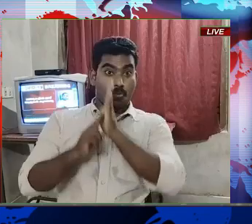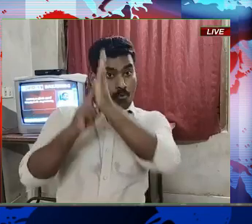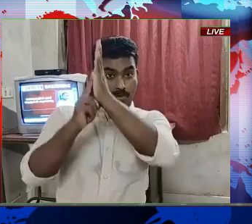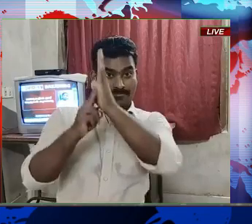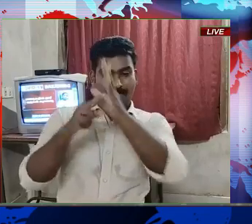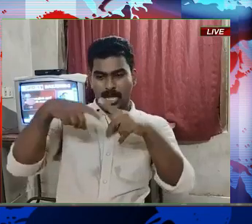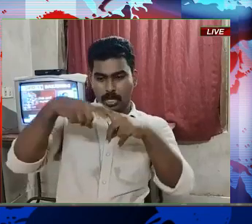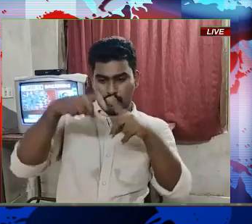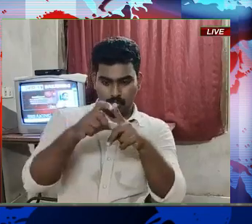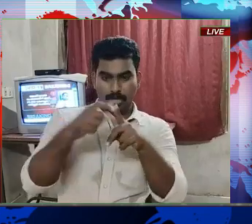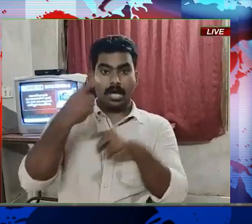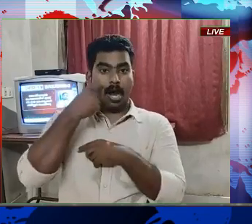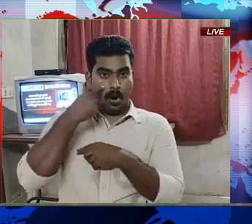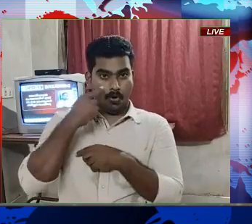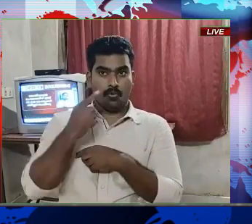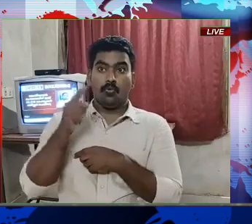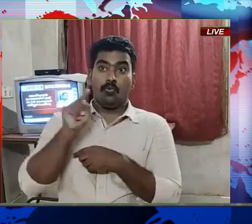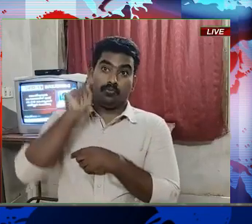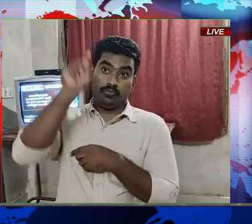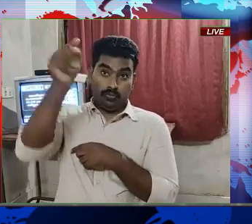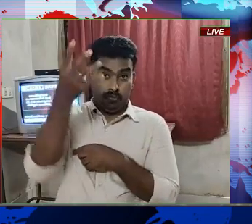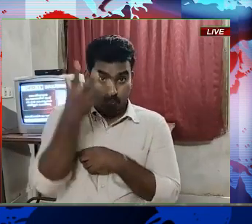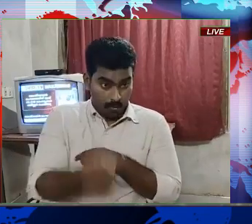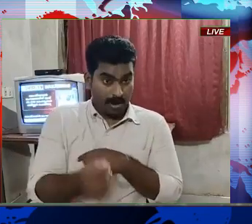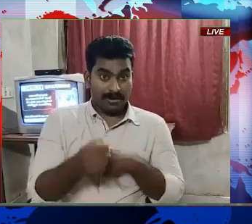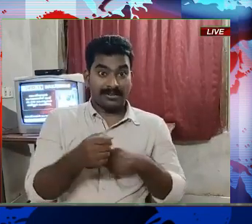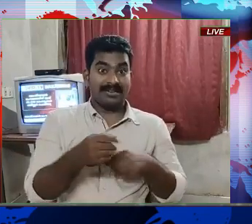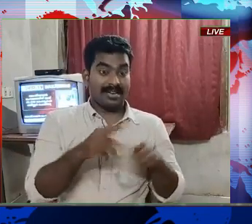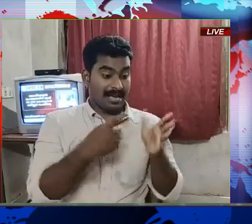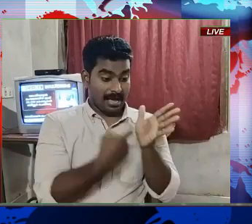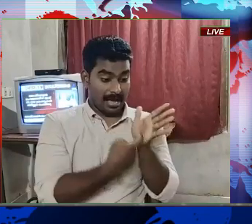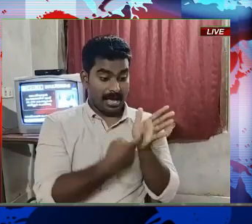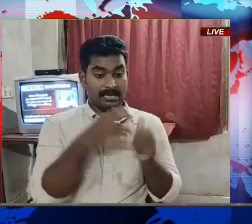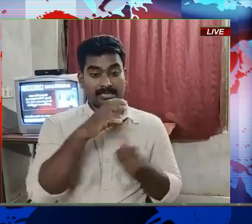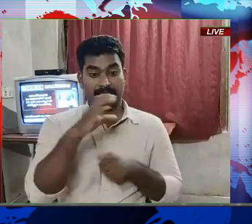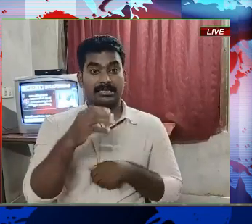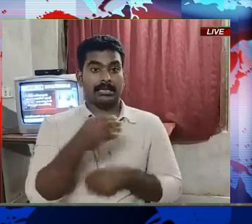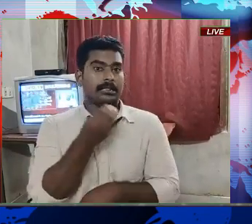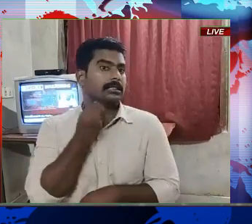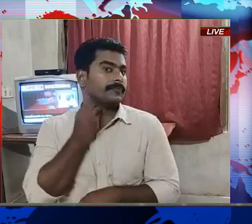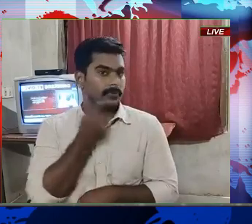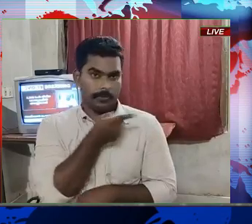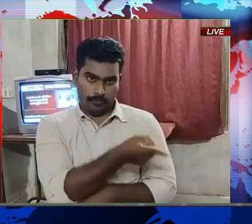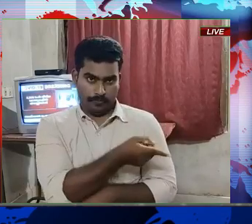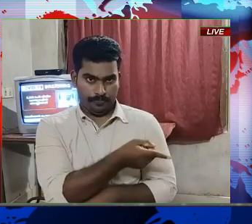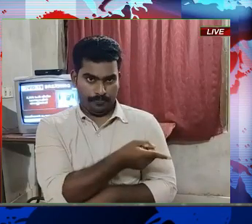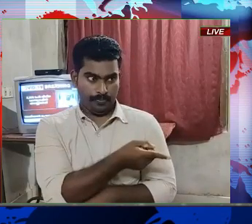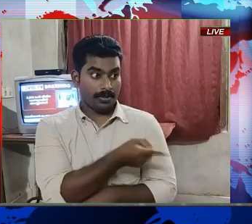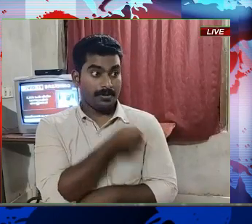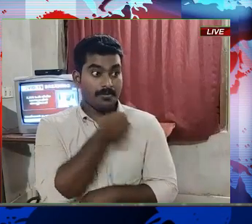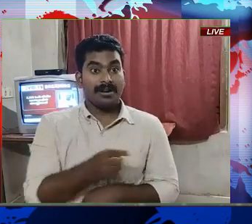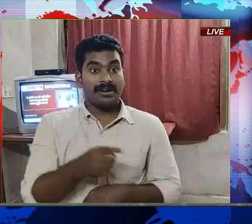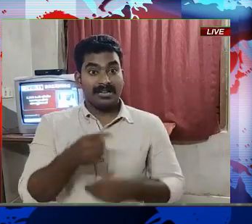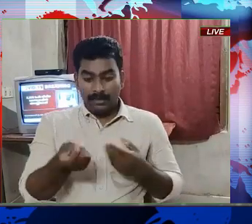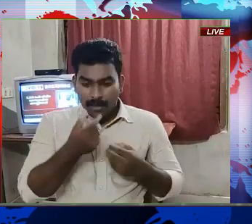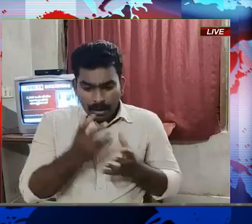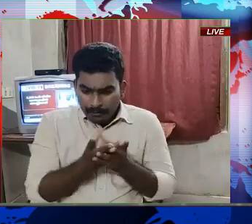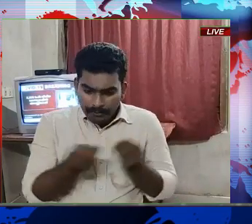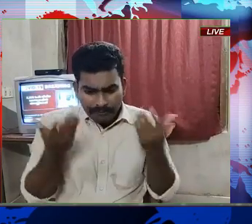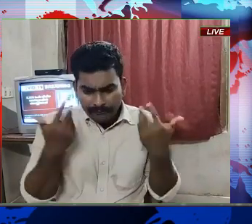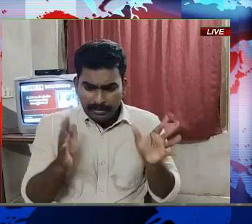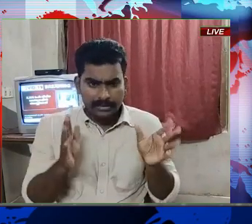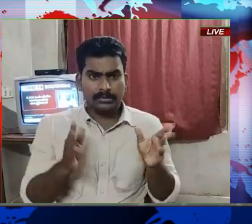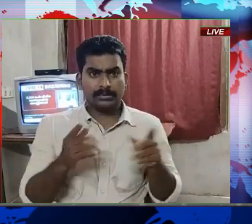അതിനെ എങ്ങനെയാണ് നിരീക്ഷിക്കുന്നത്? ആവശ്യമായ എല്ലാ സുരക്ഷാ ക്രമീകരണങ്ങളും ഈ ഏത് വാഹനം സംസ്ഥാന അതിർത്തി കടന്നു വരുമ്പോഴും ഇവിടെ